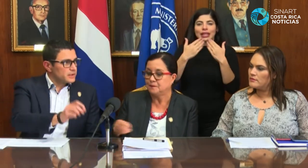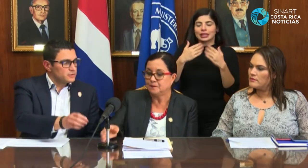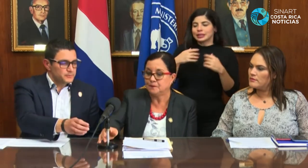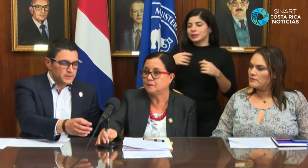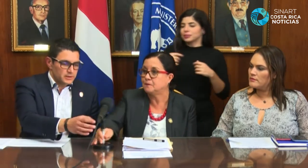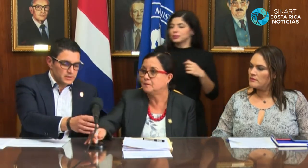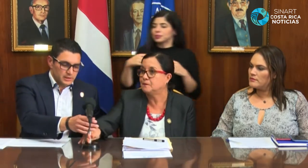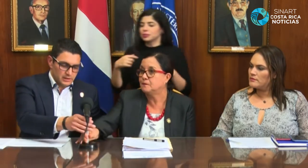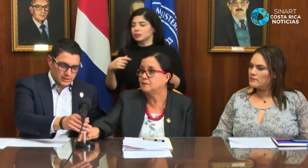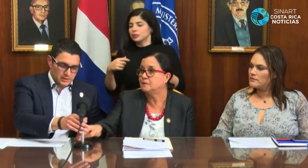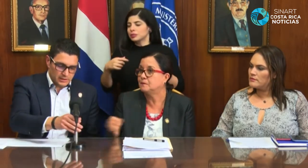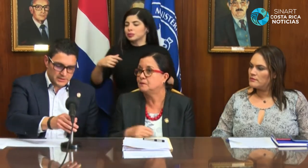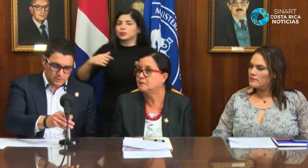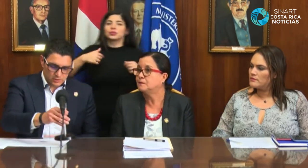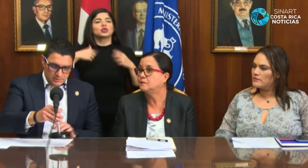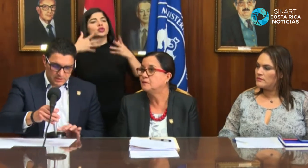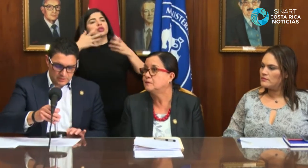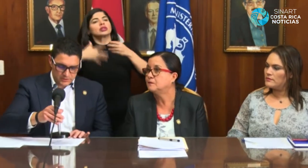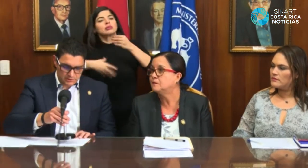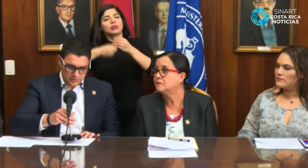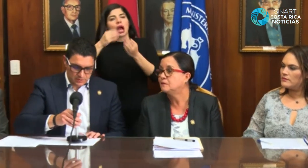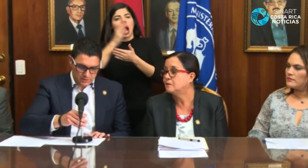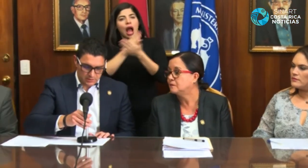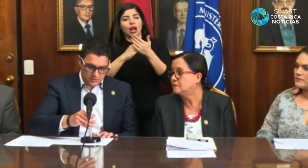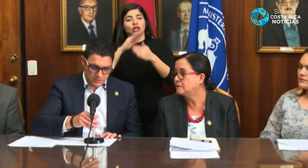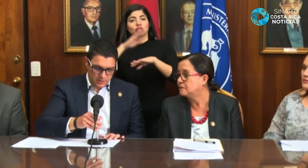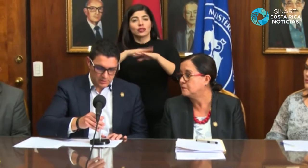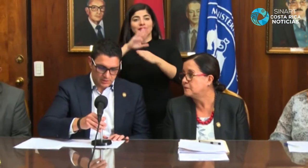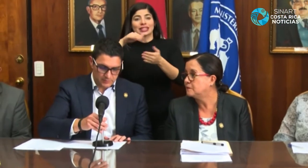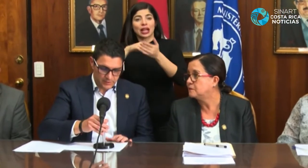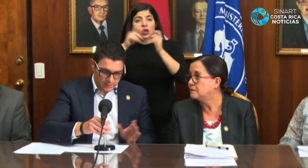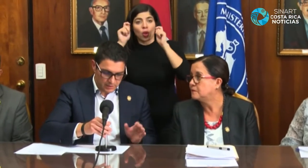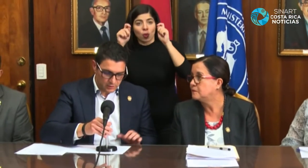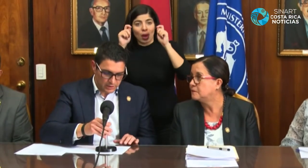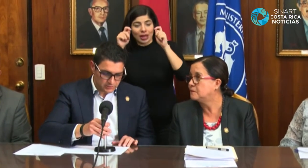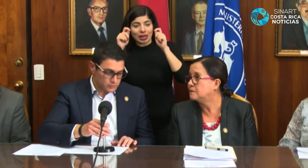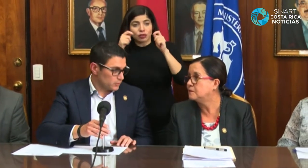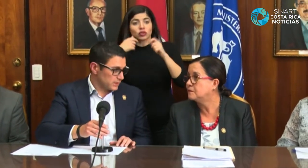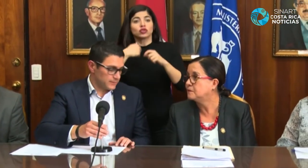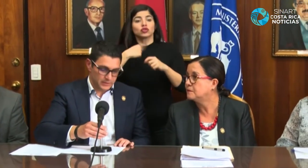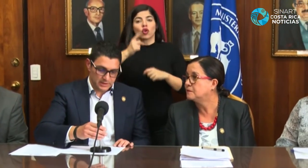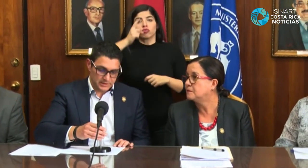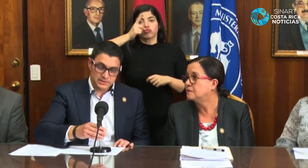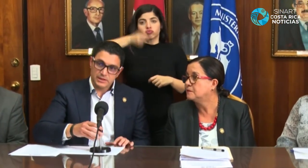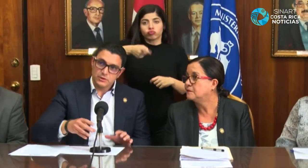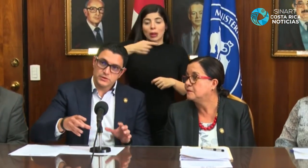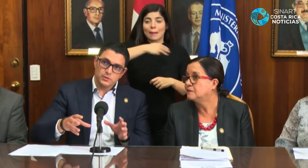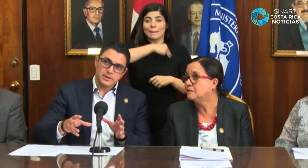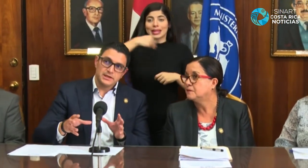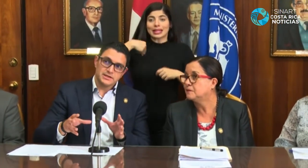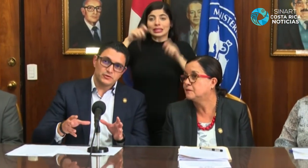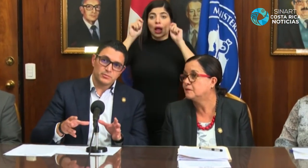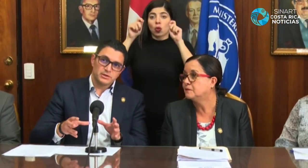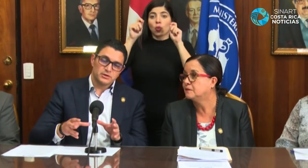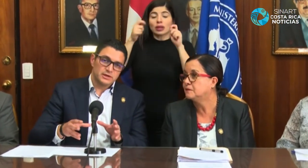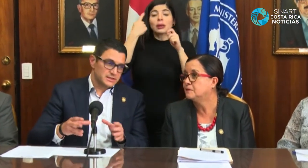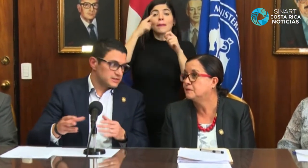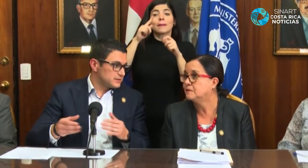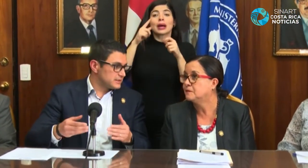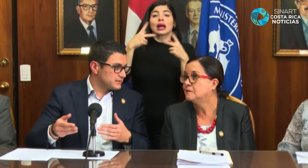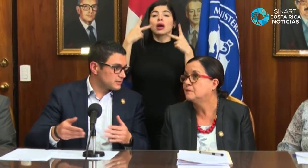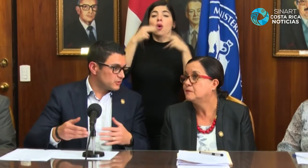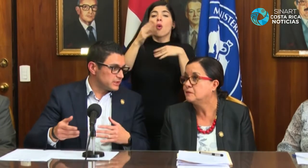quería llegar, en ese tono también de los centros educativos, he girado la instrucción a la ministra de Educación para que se interrumpan